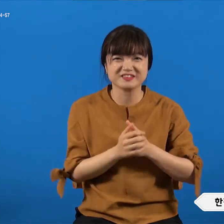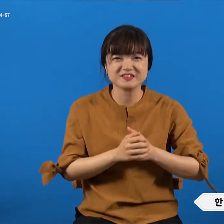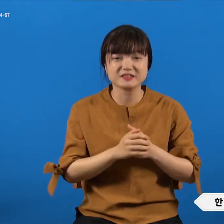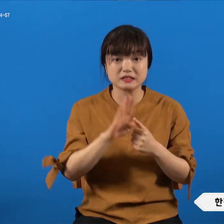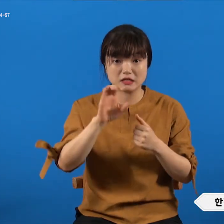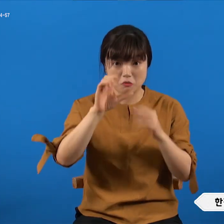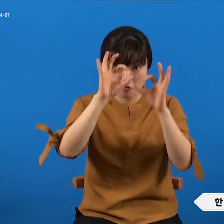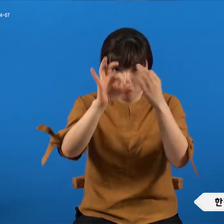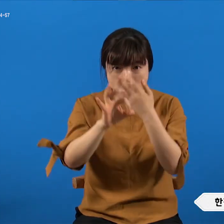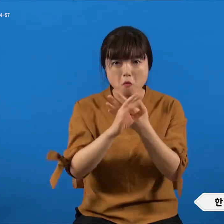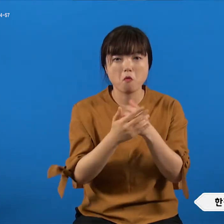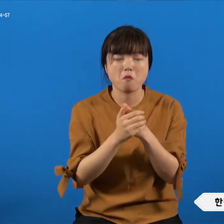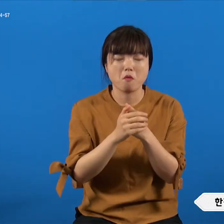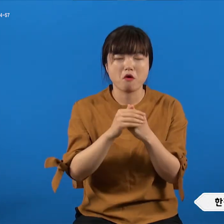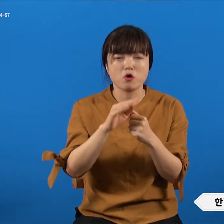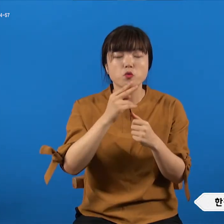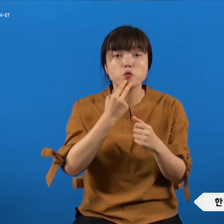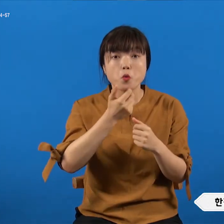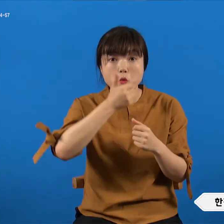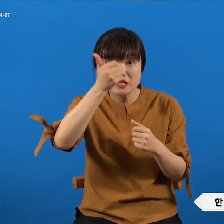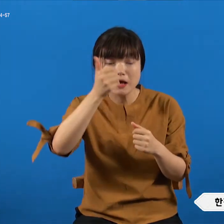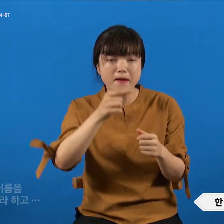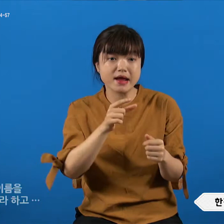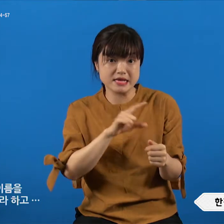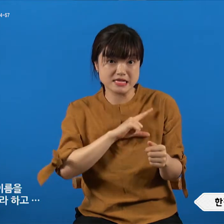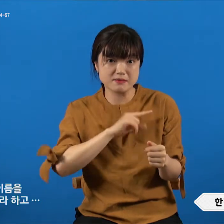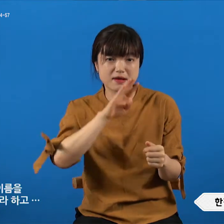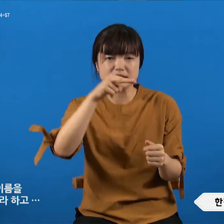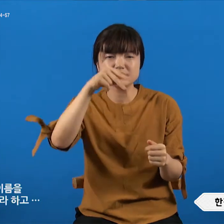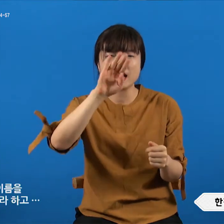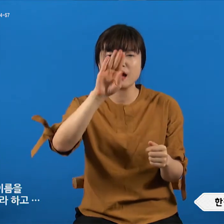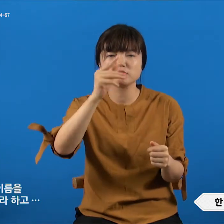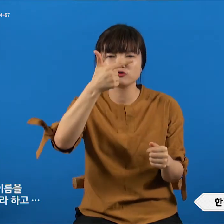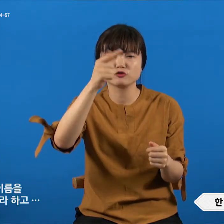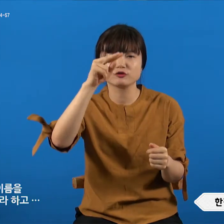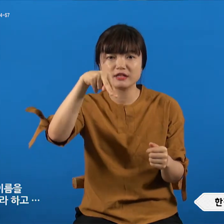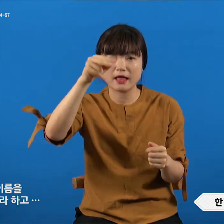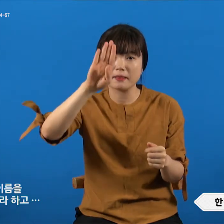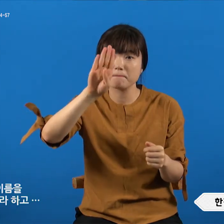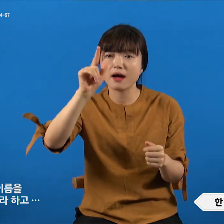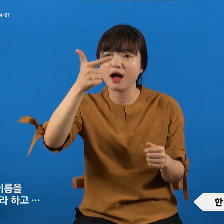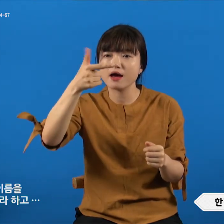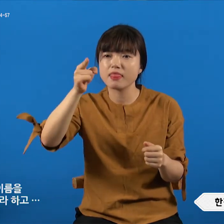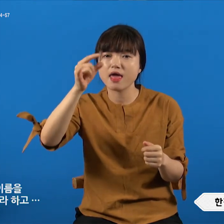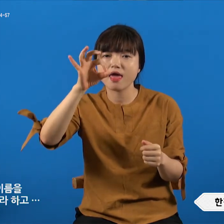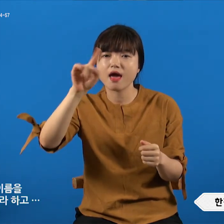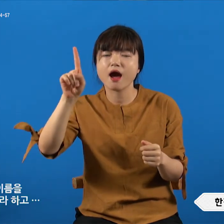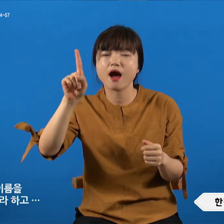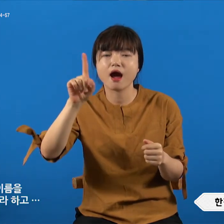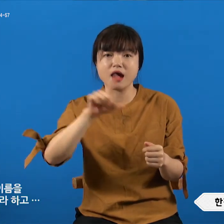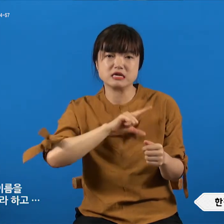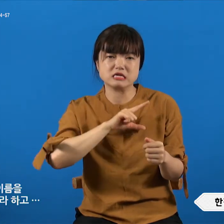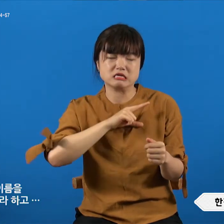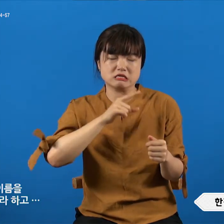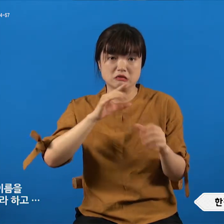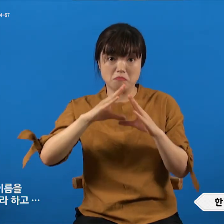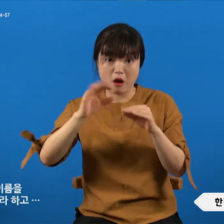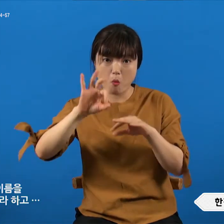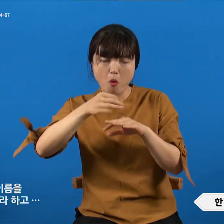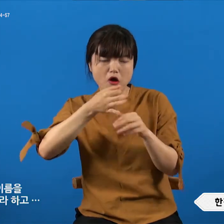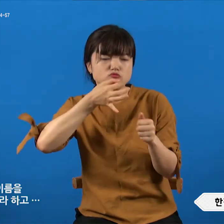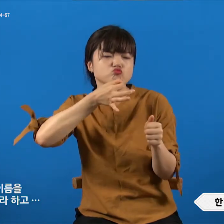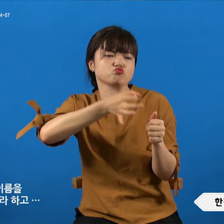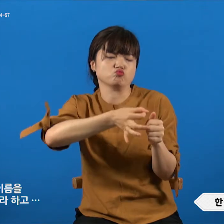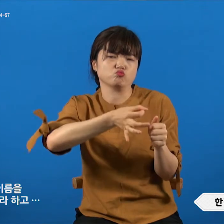45절에 보면 그가 요셉의 이름을 사브낫 바네아라 하고 했습니다. 사브낫 바네아라는 이름의